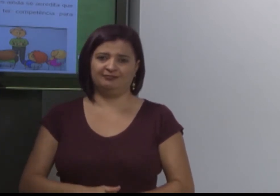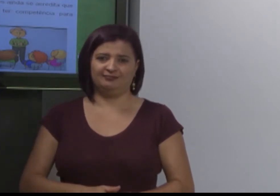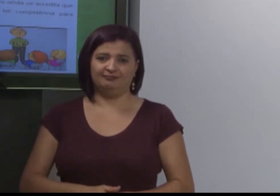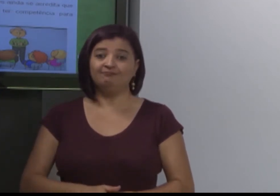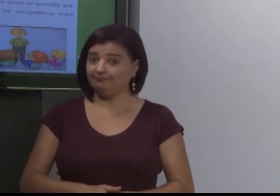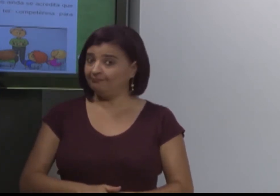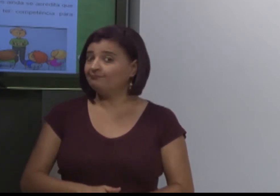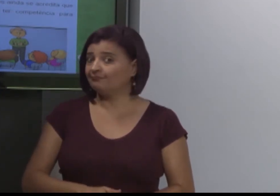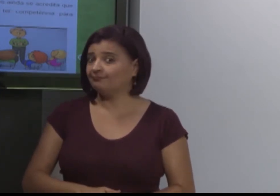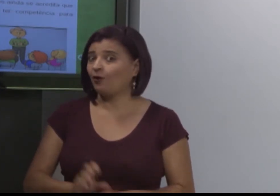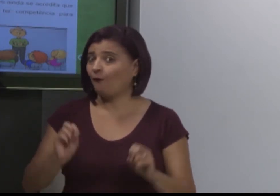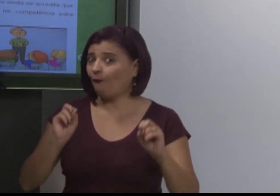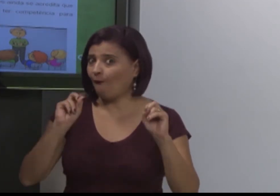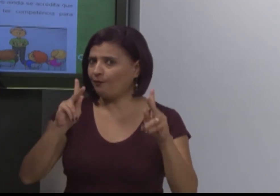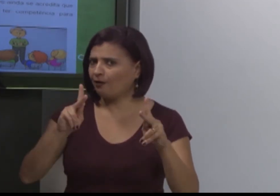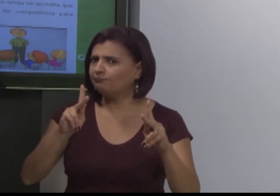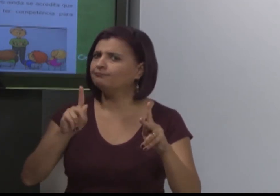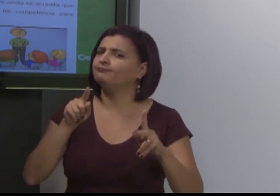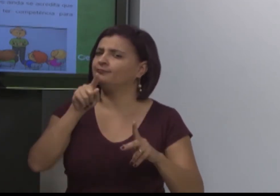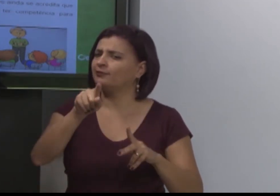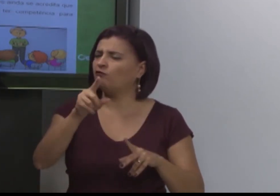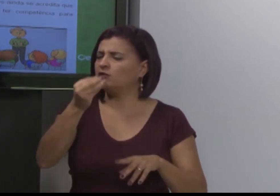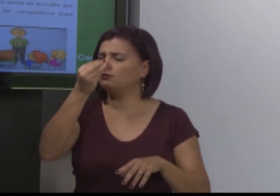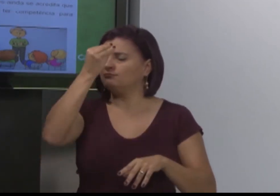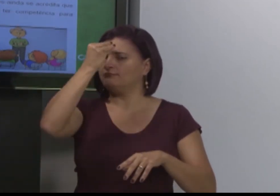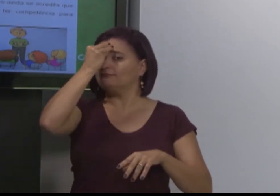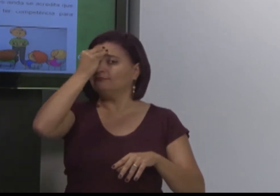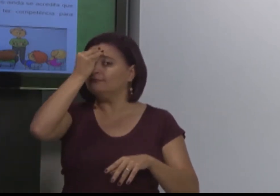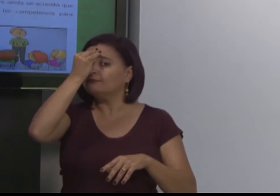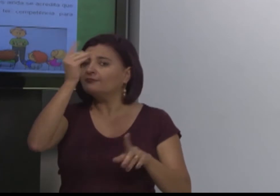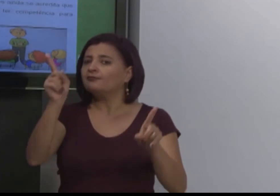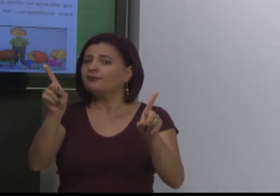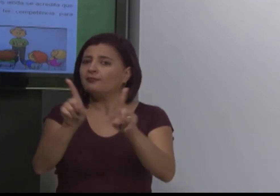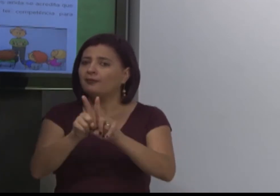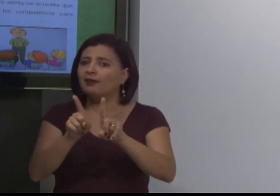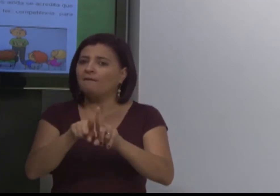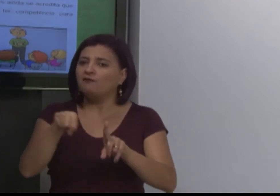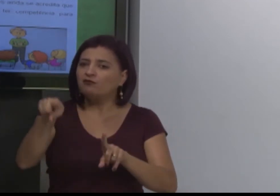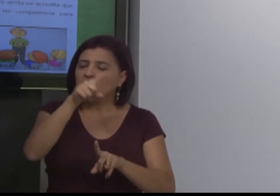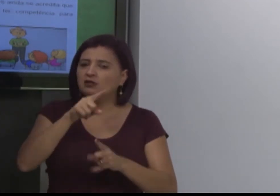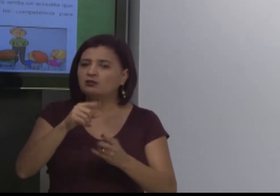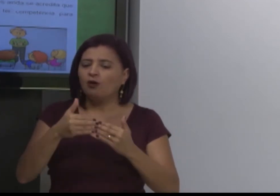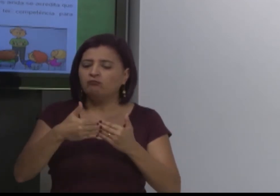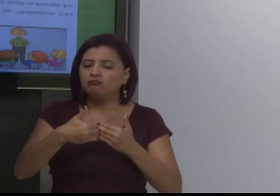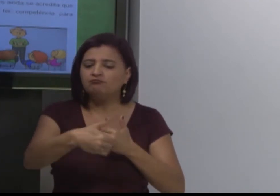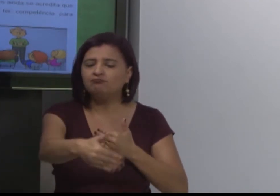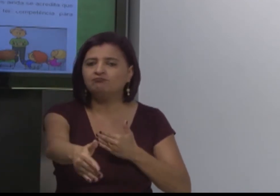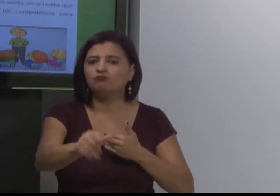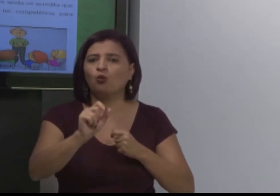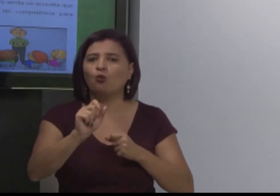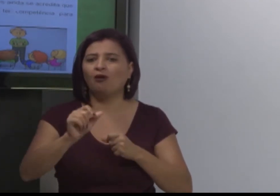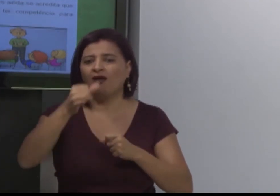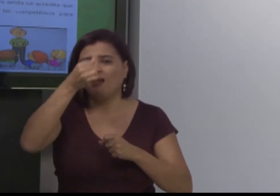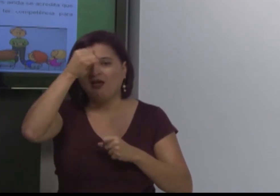palestra, uma conversação. A explicação da gramática, ok?